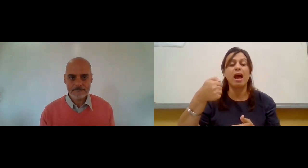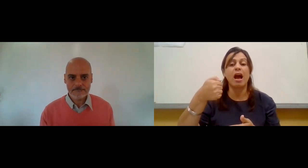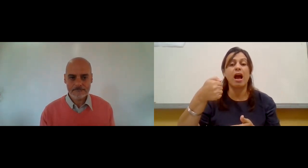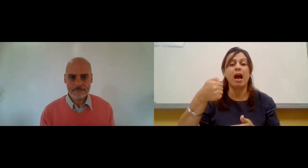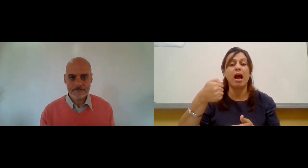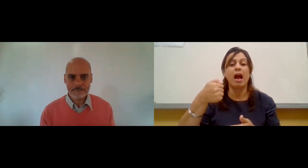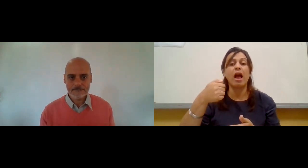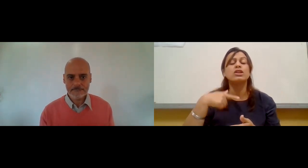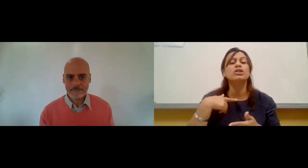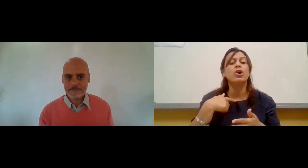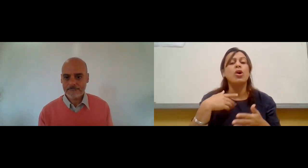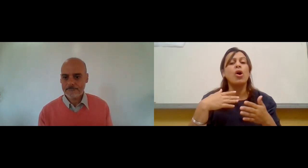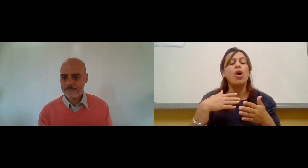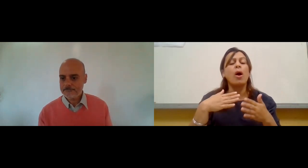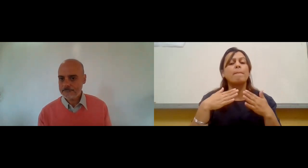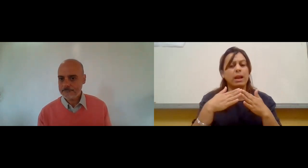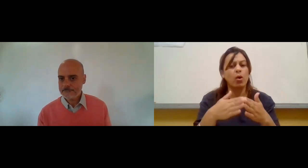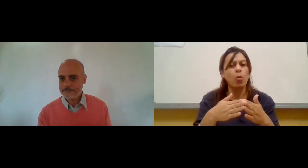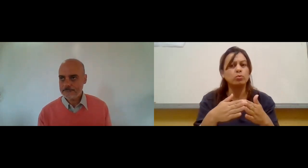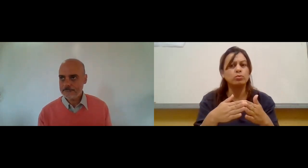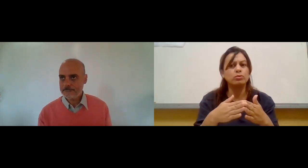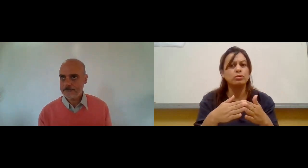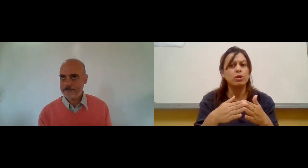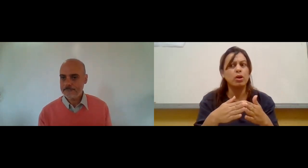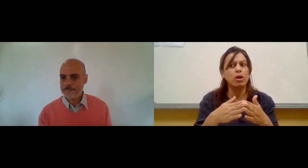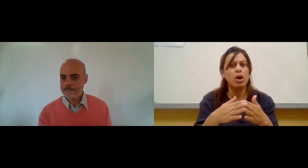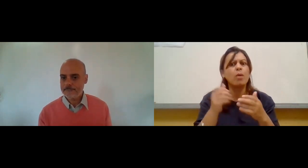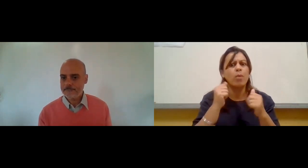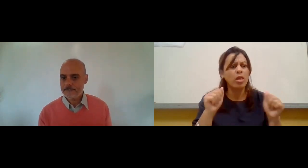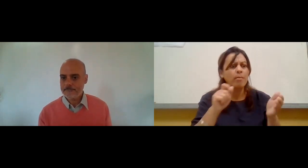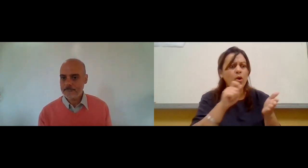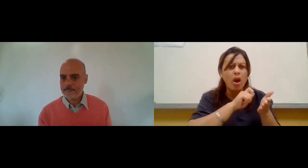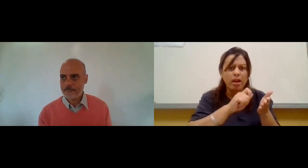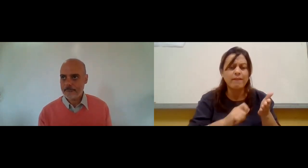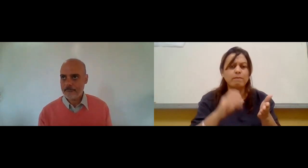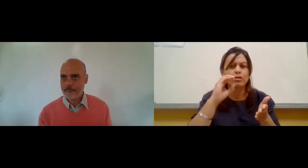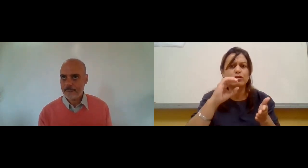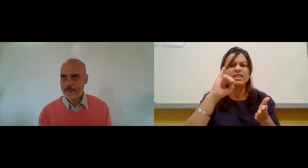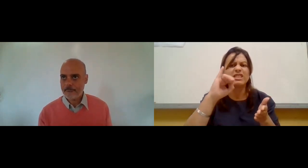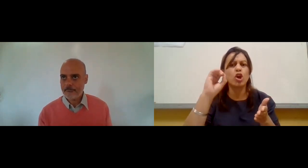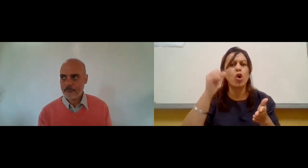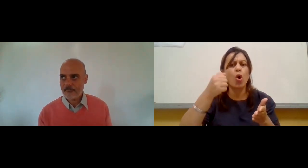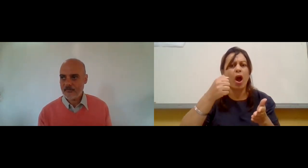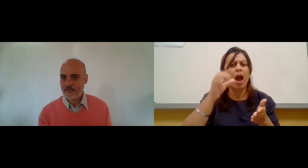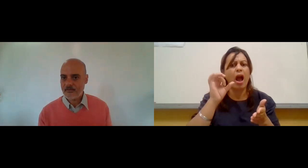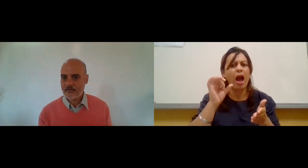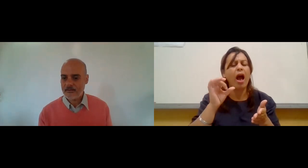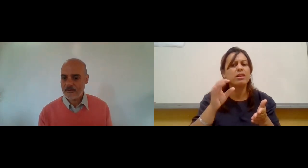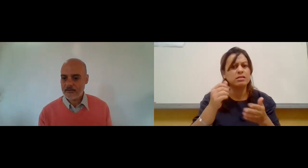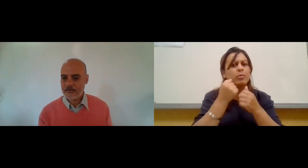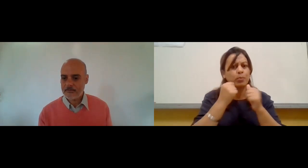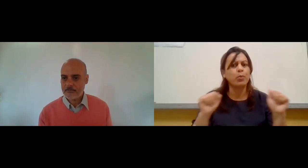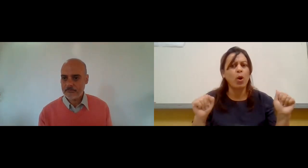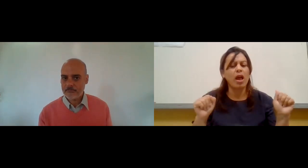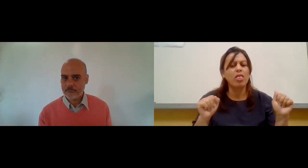Sí, quería saber si estamos a tiempo todavía para inscribirnos en el CIOAS, en esa materia que tú dices que